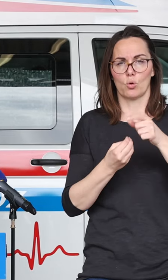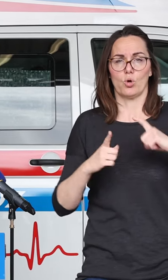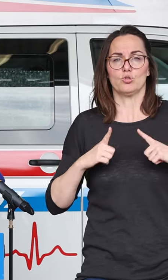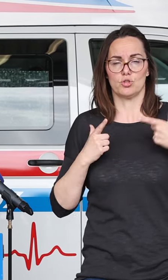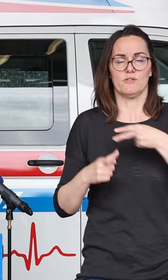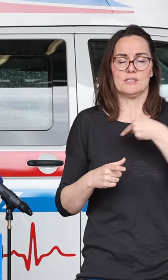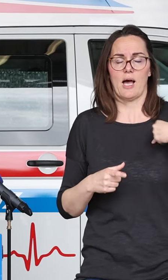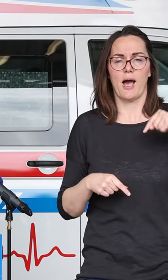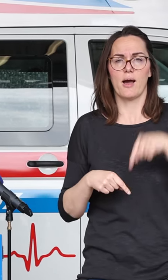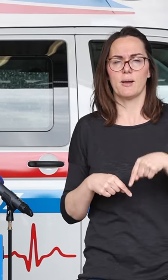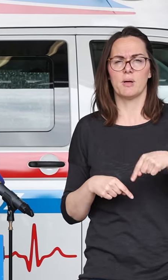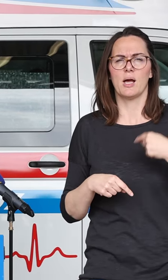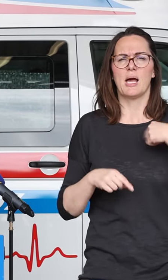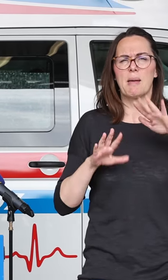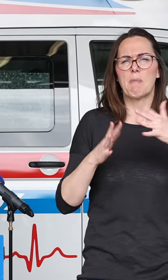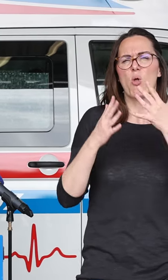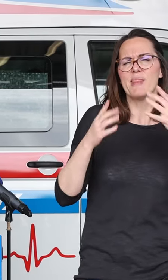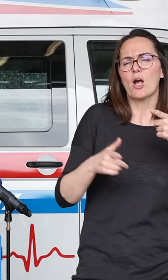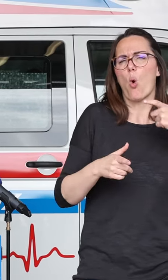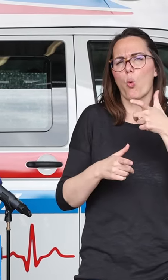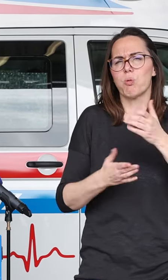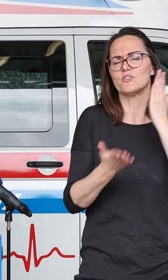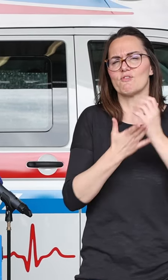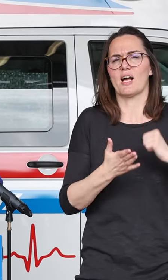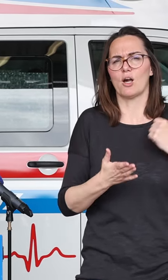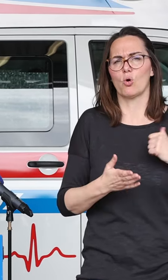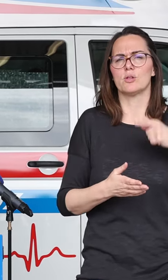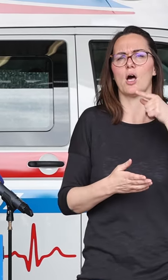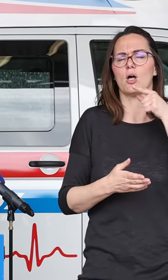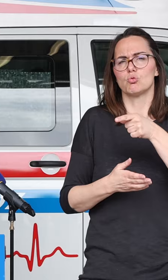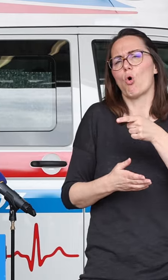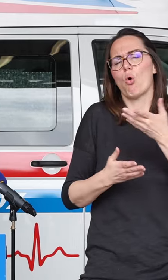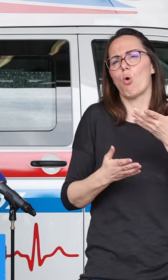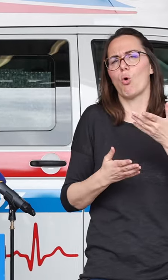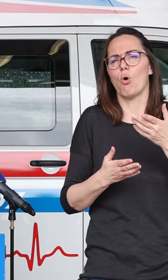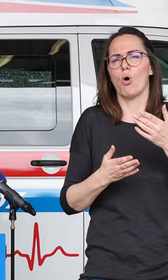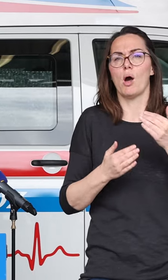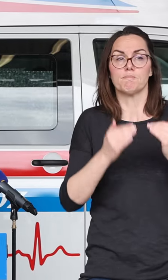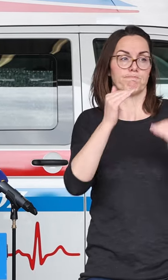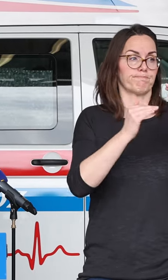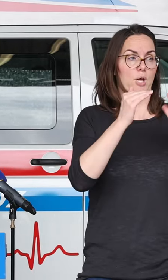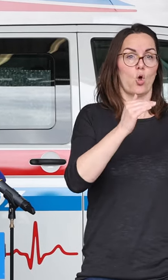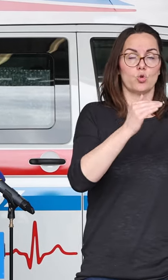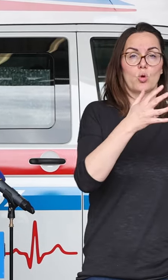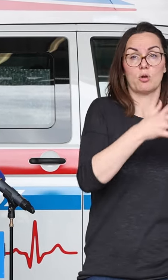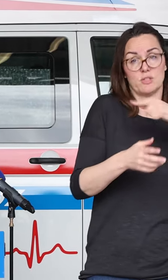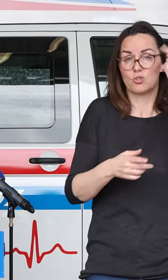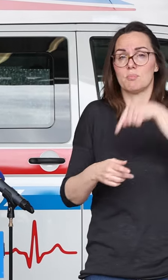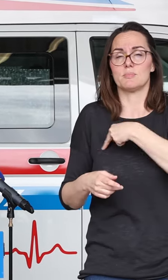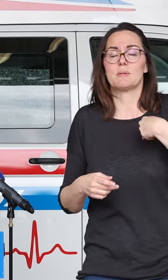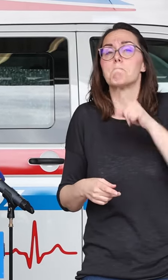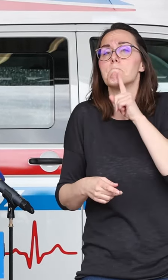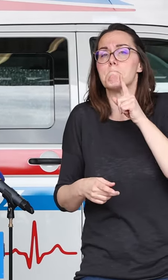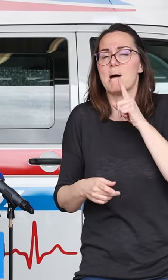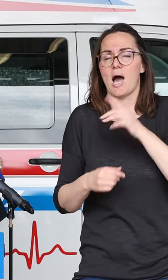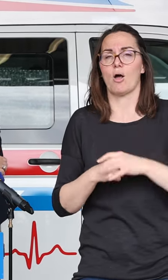prebivalište i boravište, mi imamo nekoliko ubojstava godišnje, to je ipak, rekao bih, u odnosu na druge europske metropole malo, i ono što je ključno